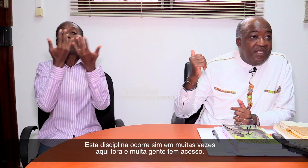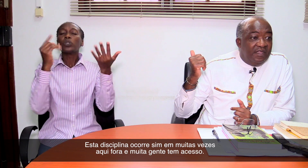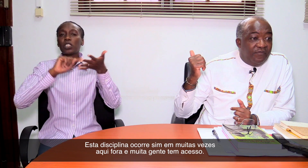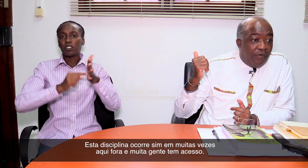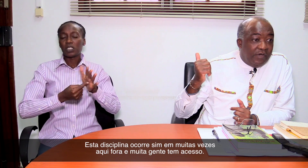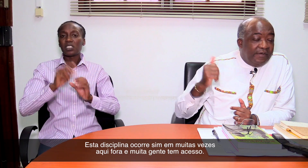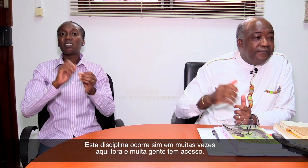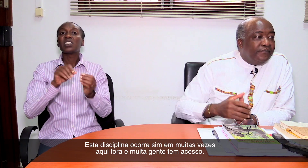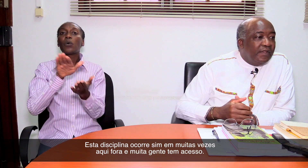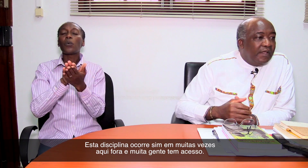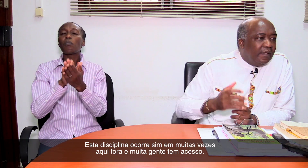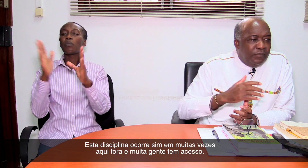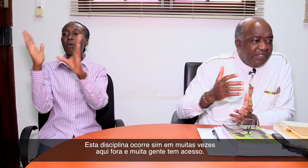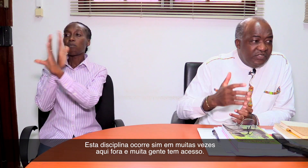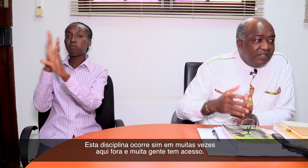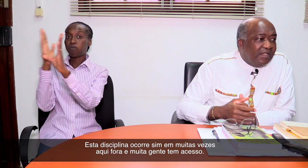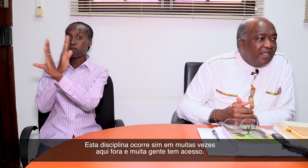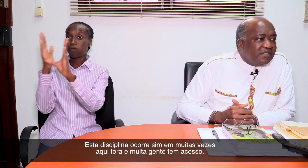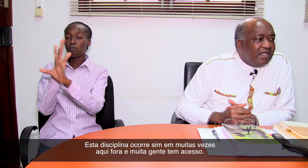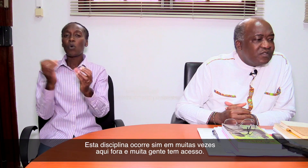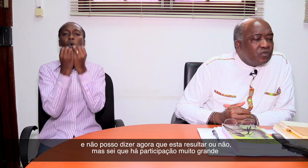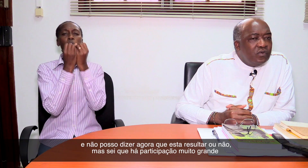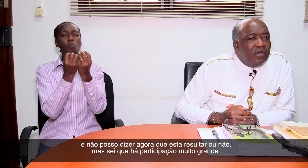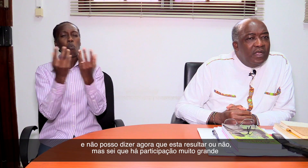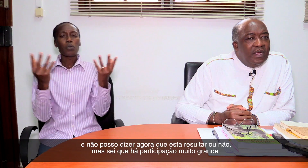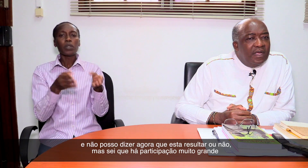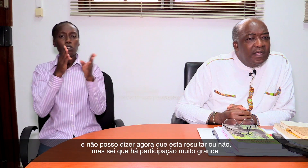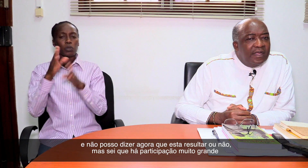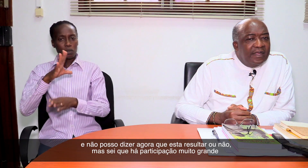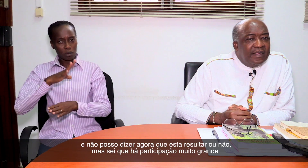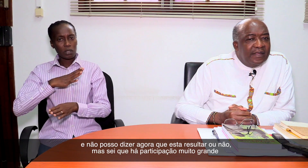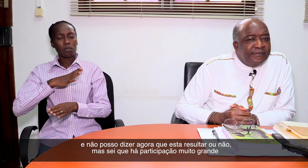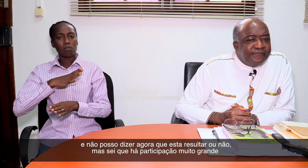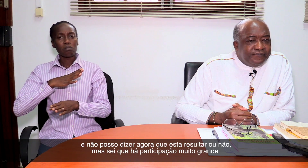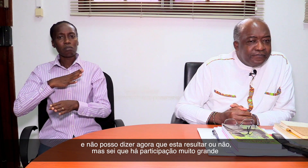fazemos aqui fora, muita gente tem acesso.